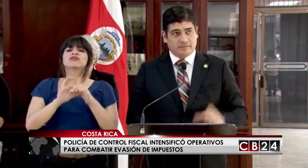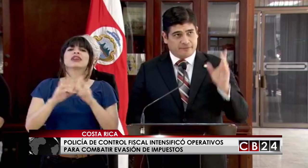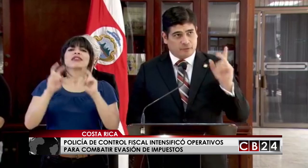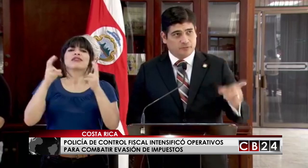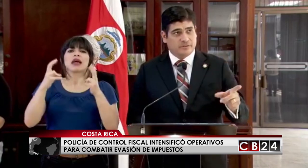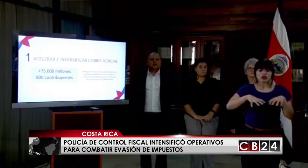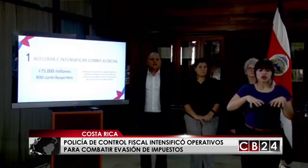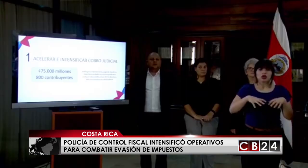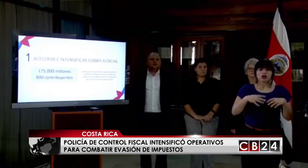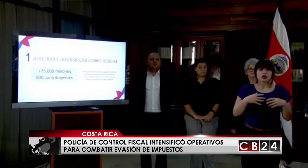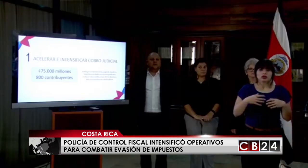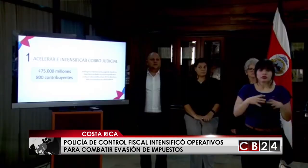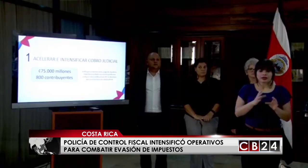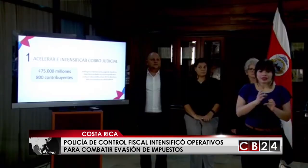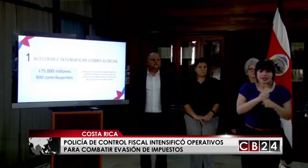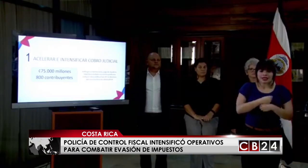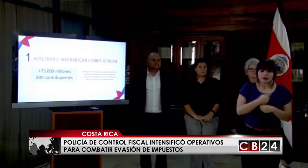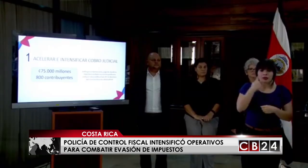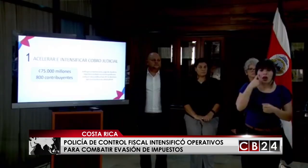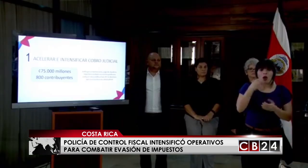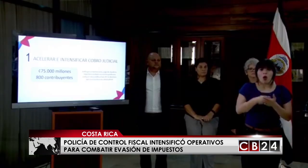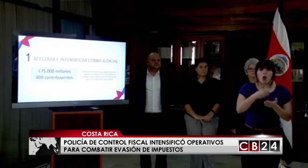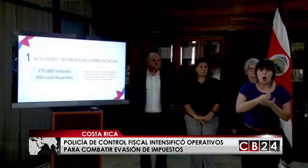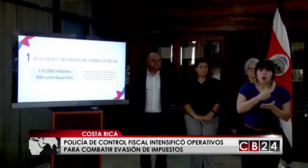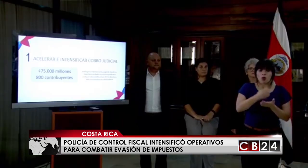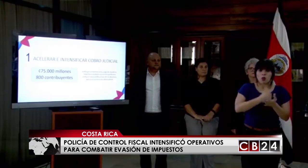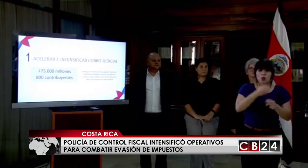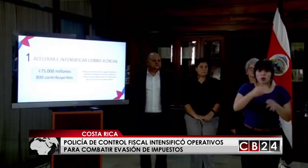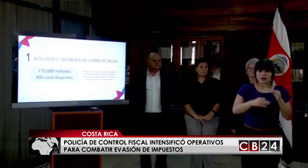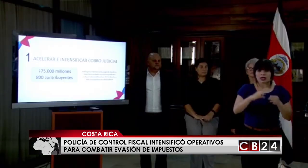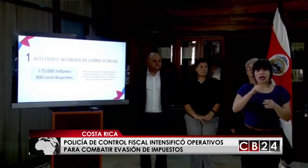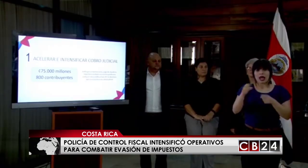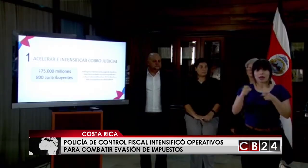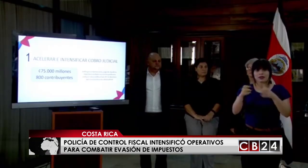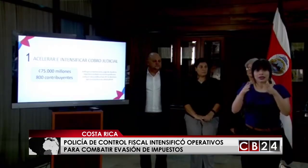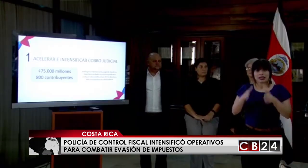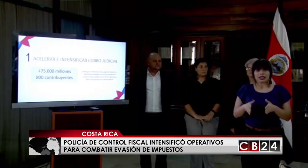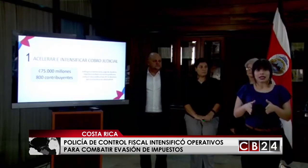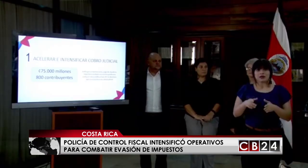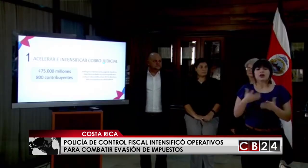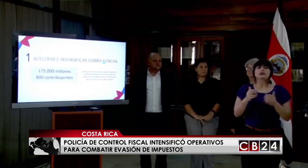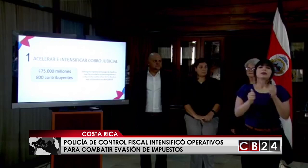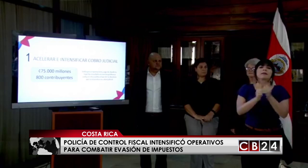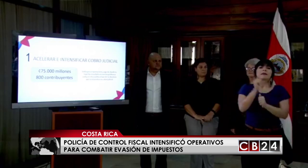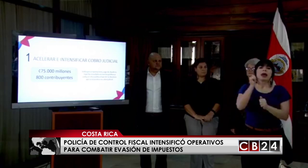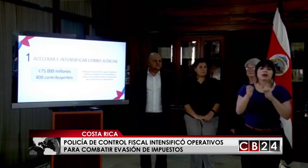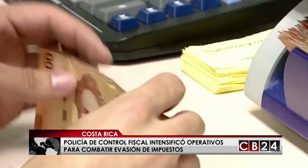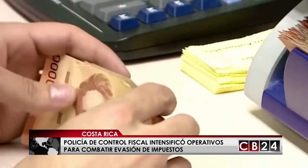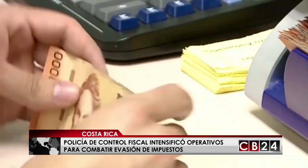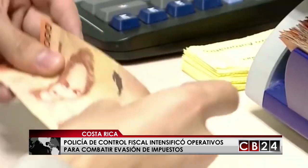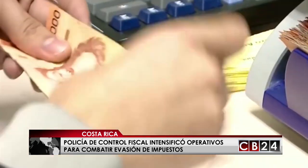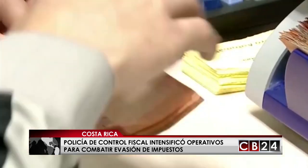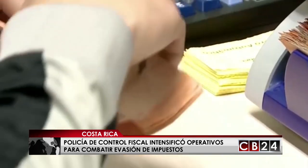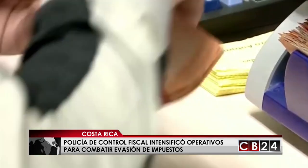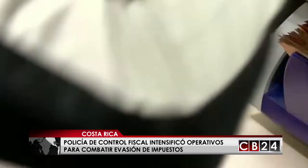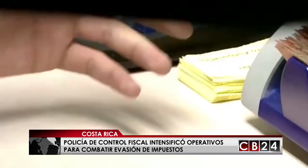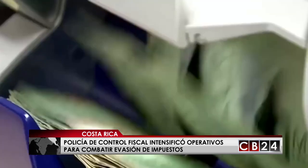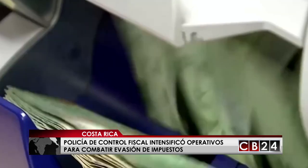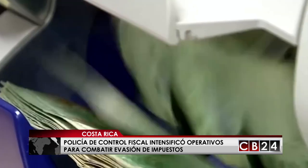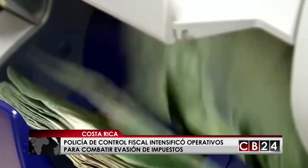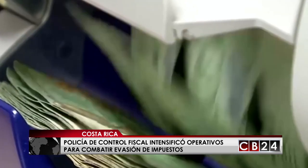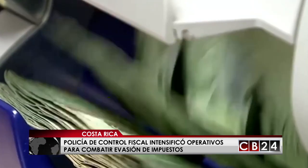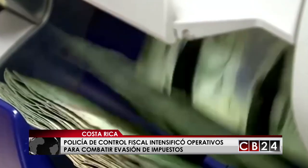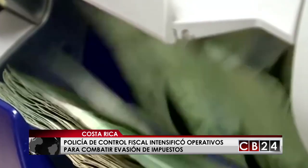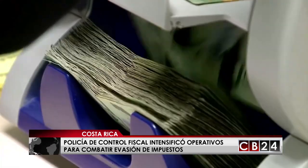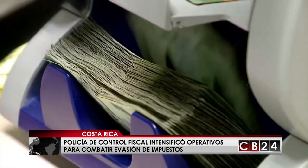pagar estos operativos forman parte de los esfuerzos del estado costarricense para combatir la evasión y de mejora en la recaudación por el